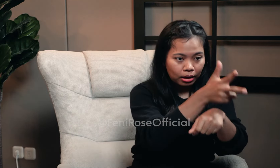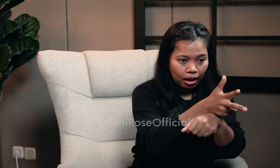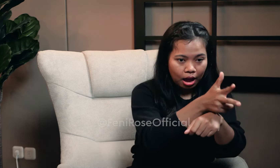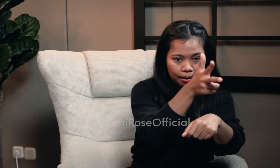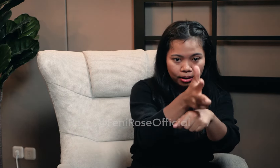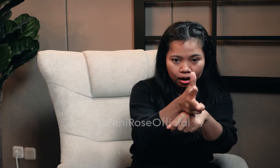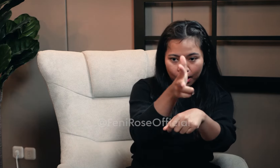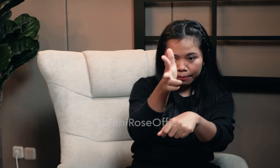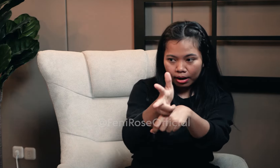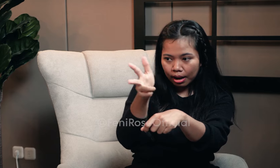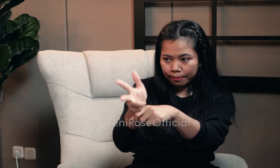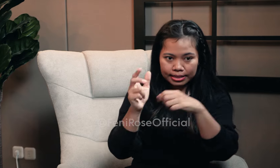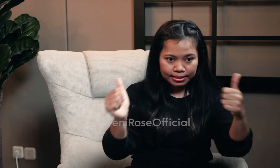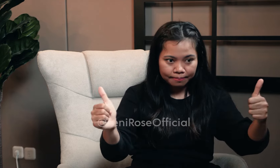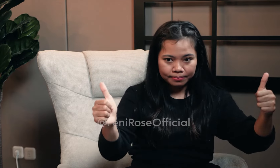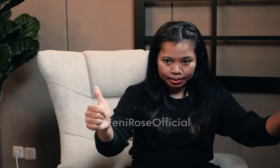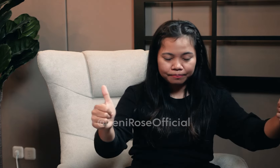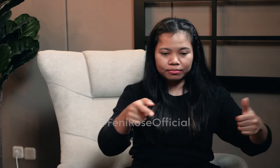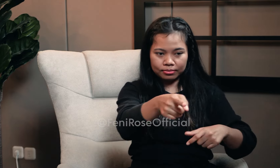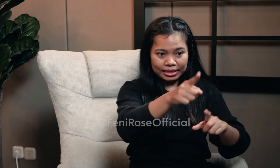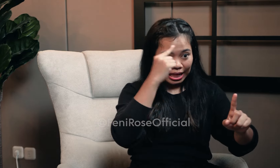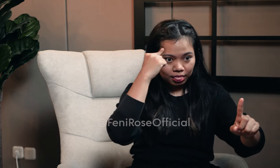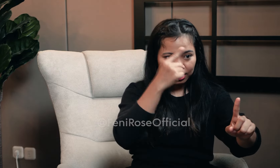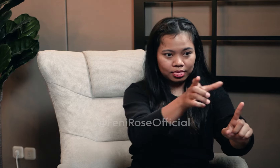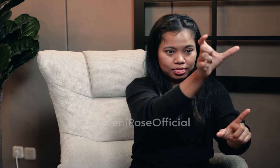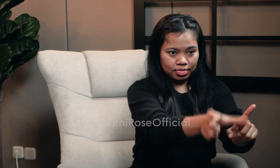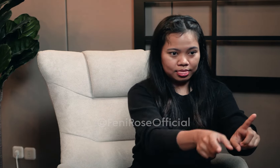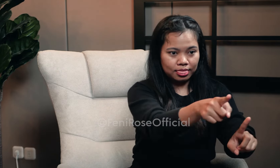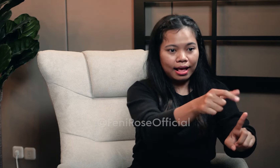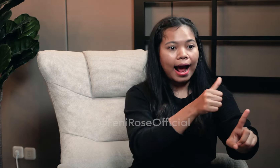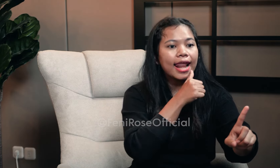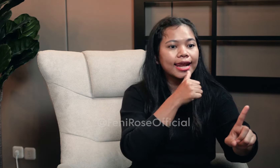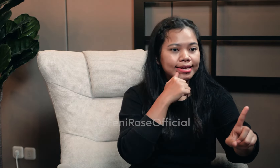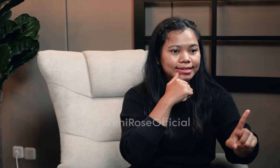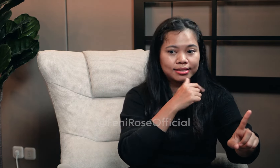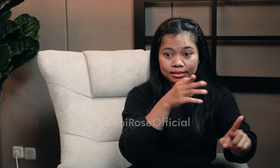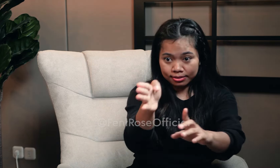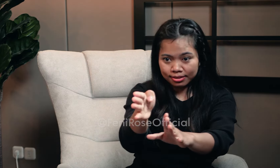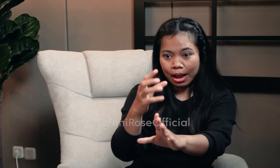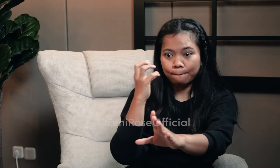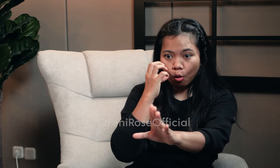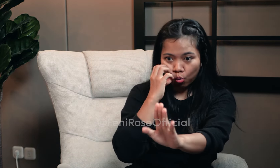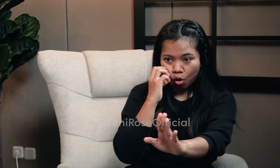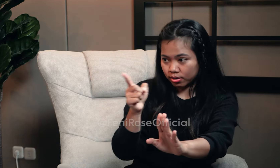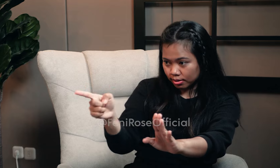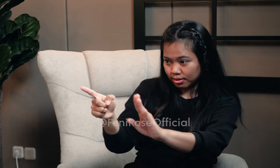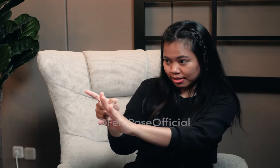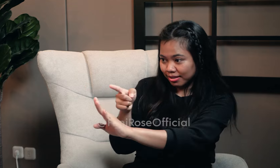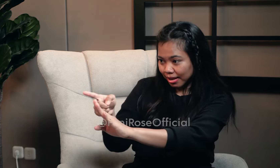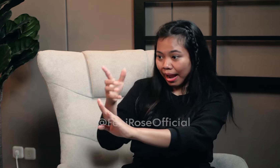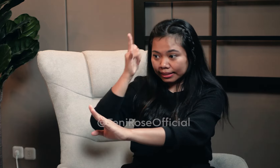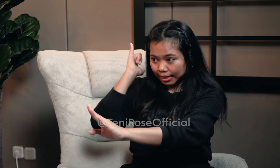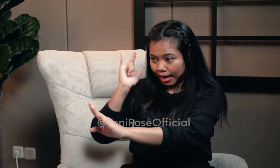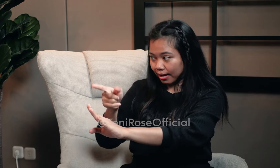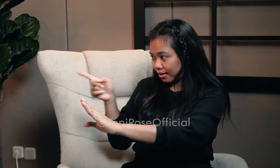kedua kayak gitu tiga kamera siap moderator ingat orangnya seperti apa Bapak Anis posisinya di sini pak